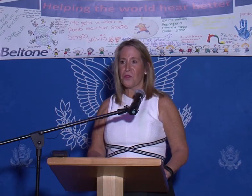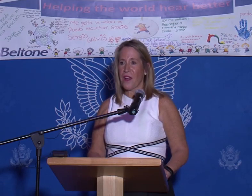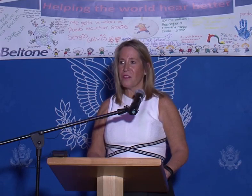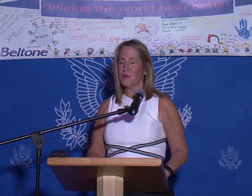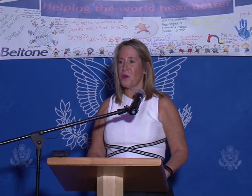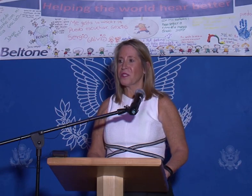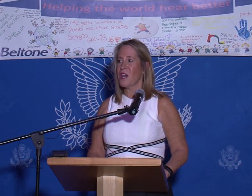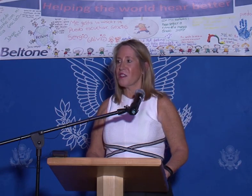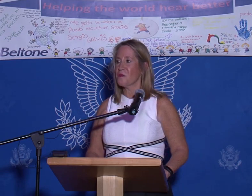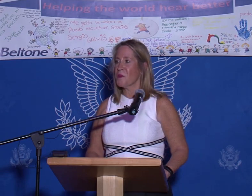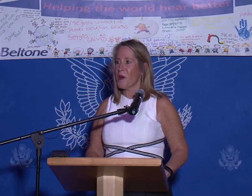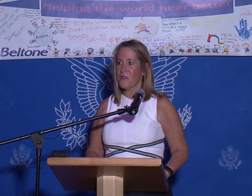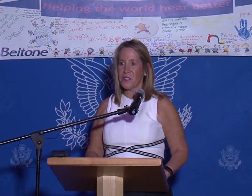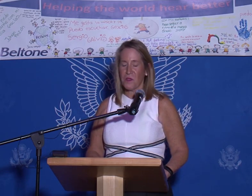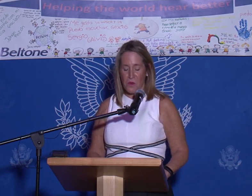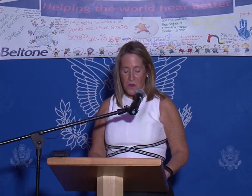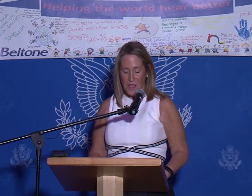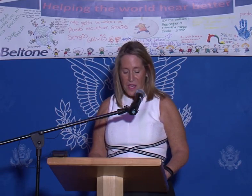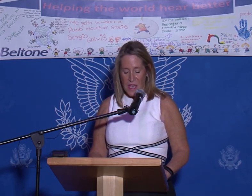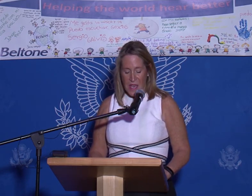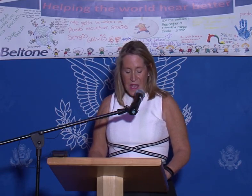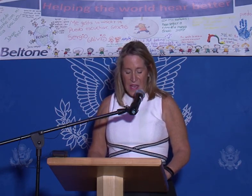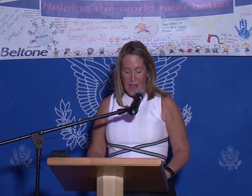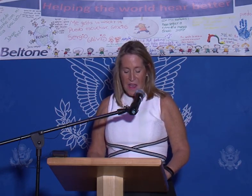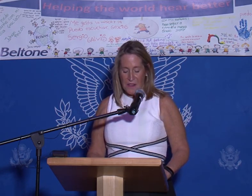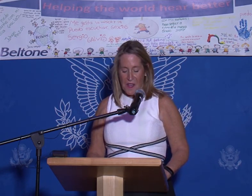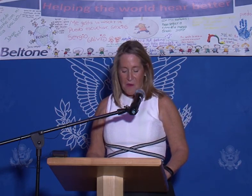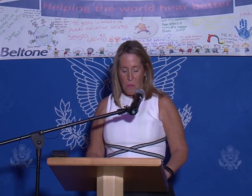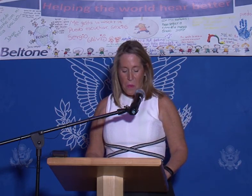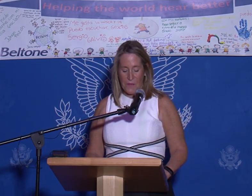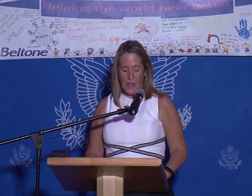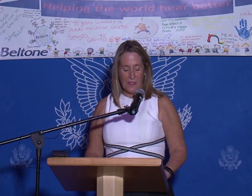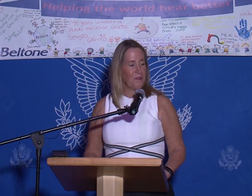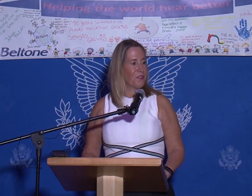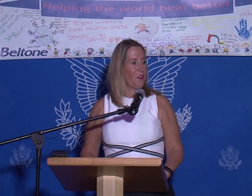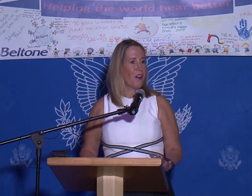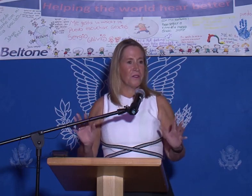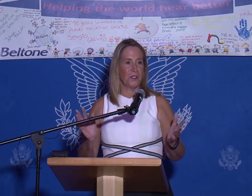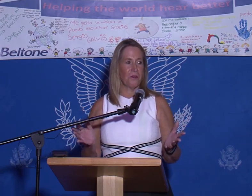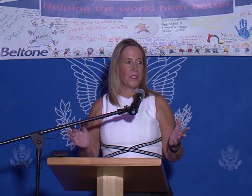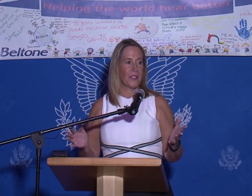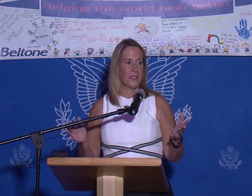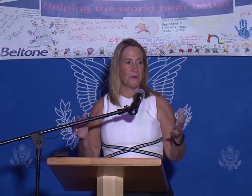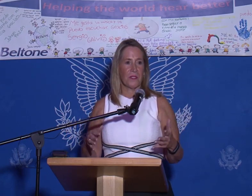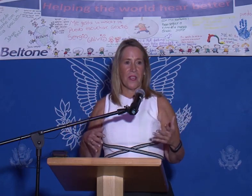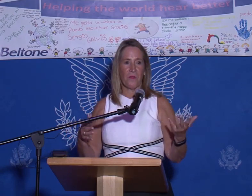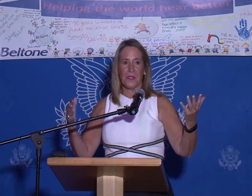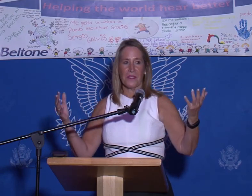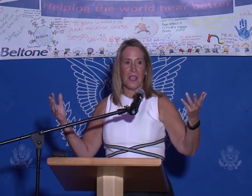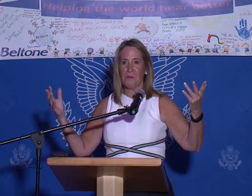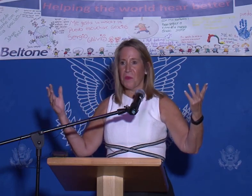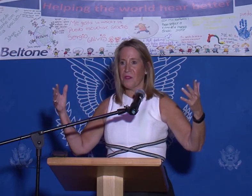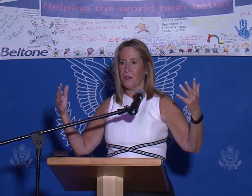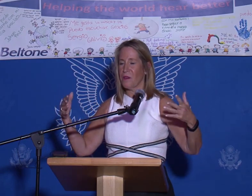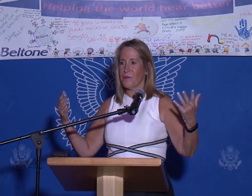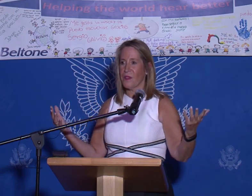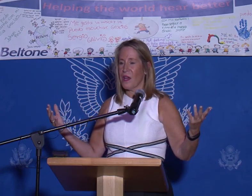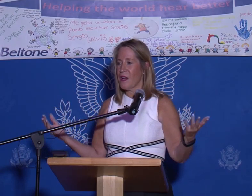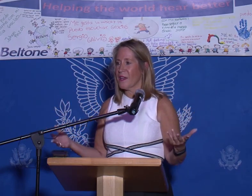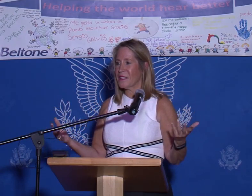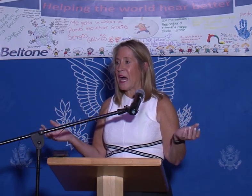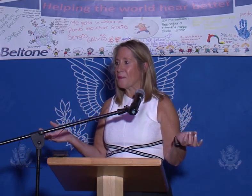nosotros se encuentra muy orgulloso de haber venido aquí a Bogotá, de ser parte de esta comunidad. Y yo trabajo por todos